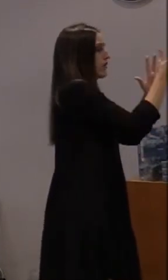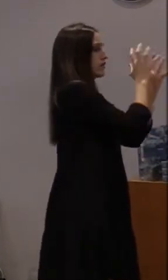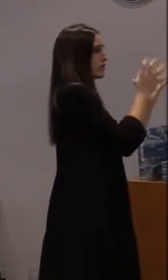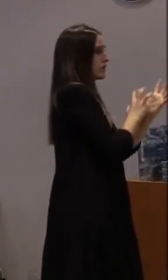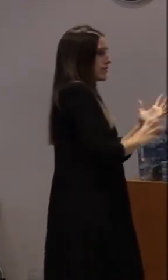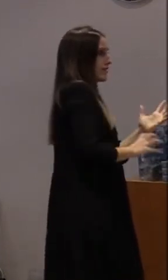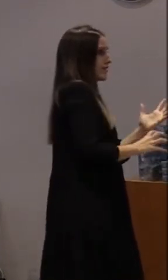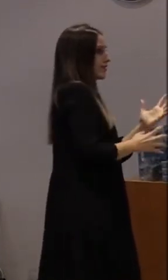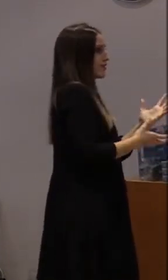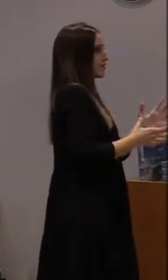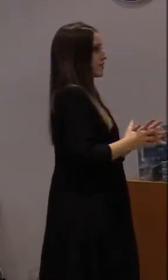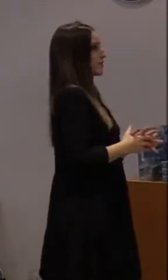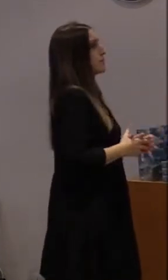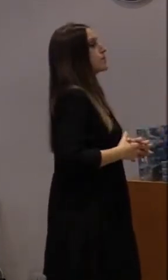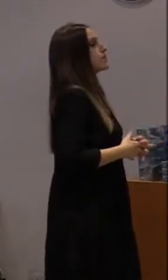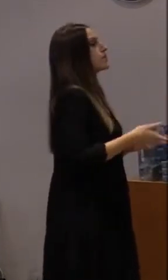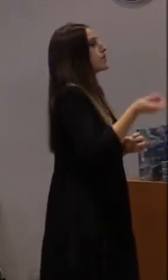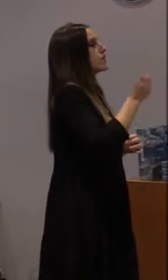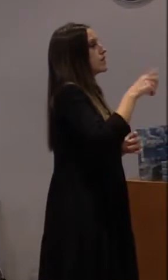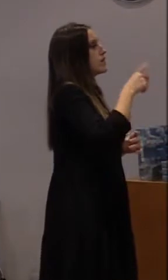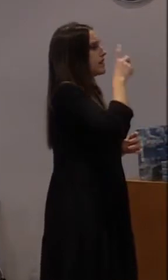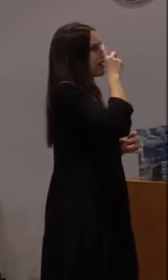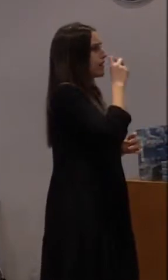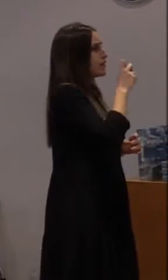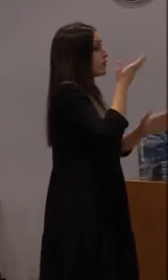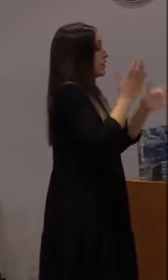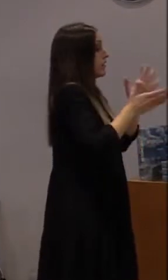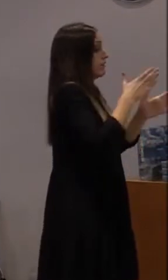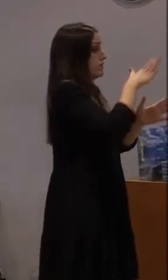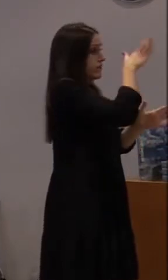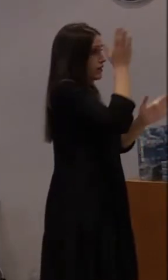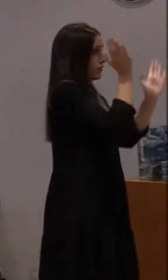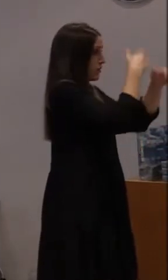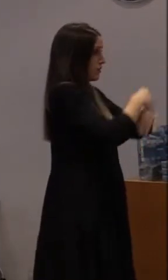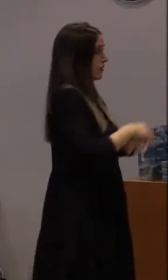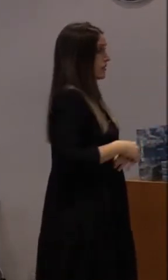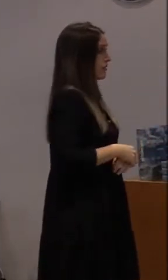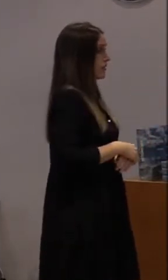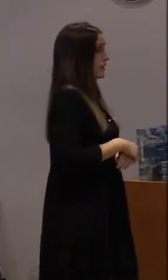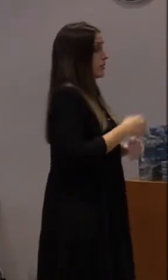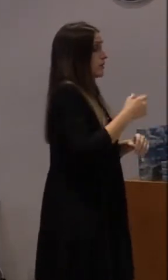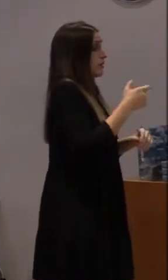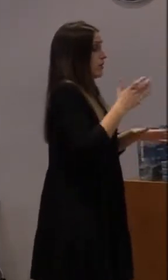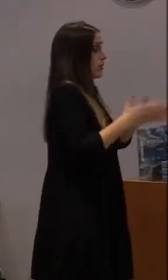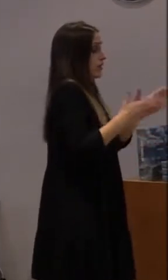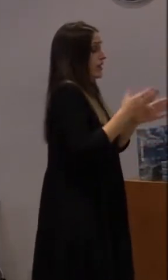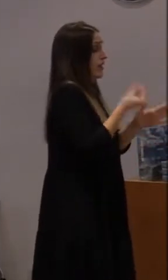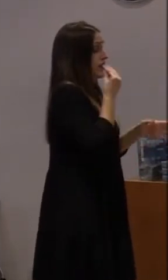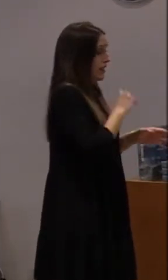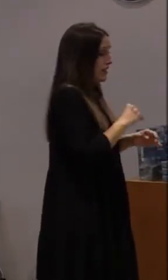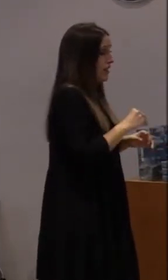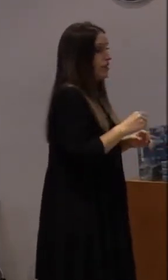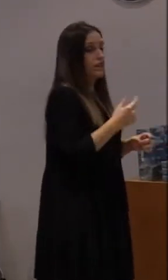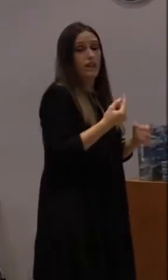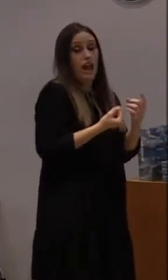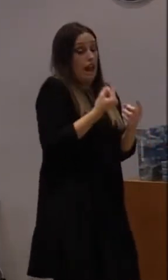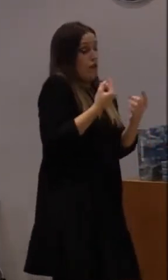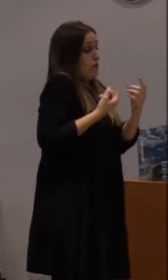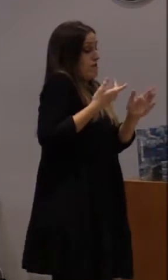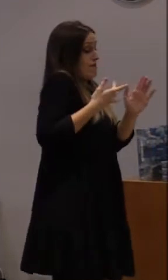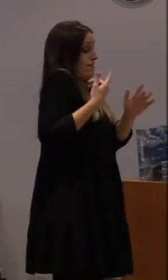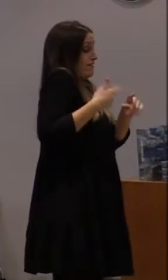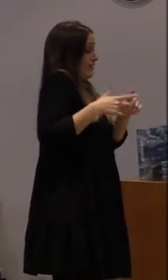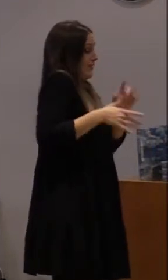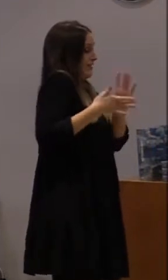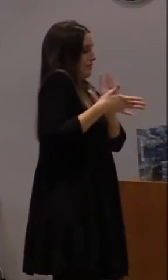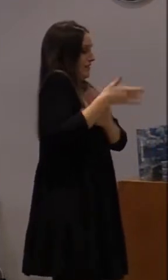anécdotas. Nos habla del año sin verano, de la pequeña edad de hielo. No sé por qué me da que algo de eso también va a salir esta tarde. Alguna cosilla, sí. Seguro